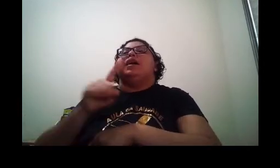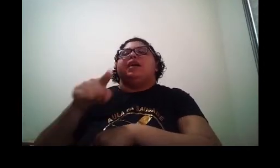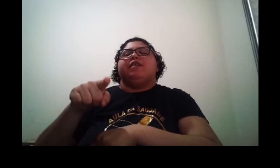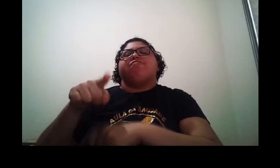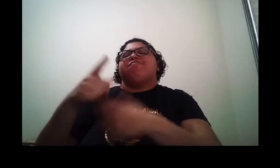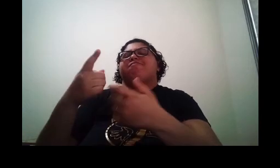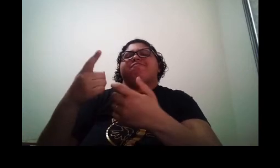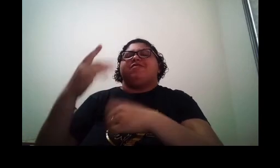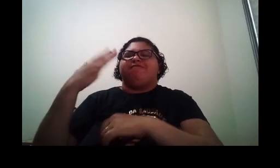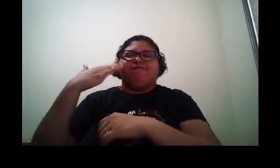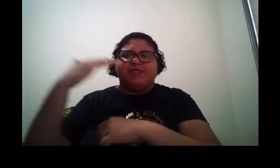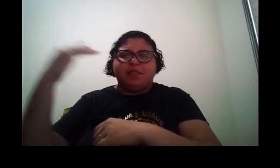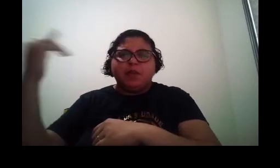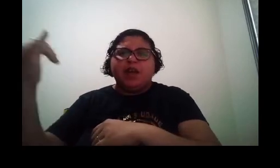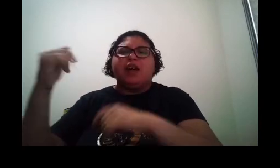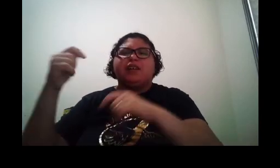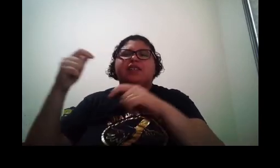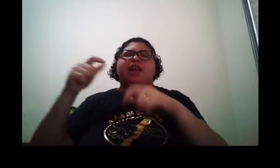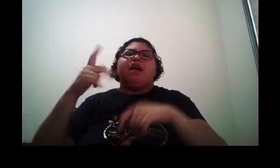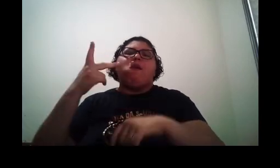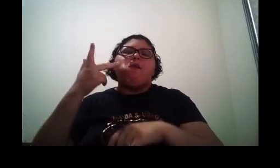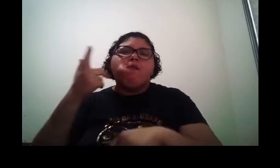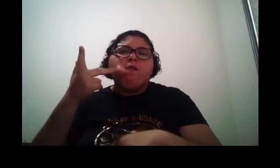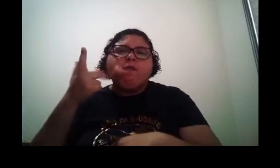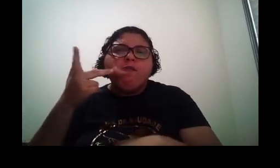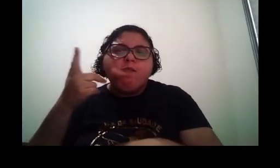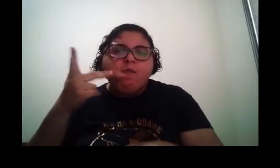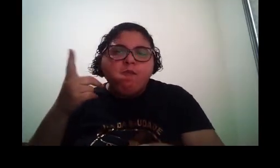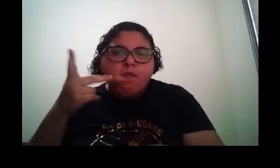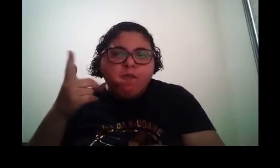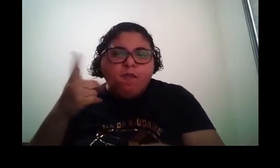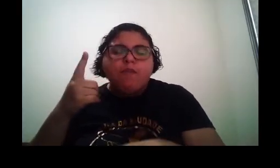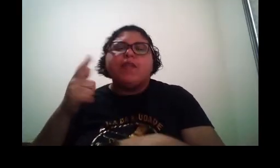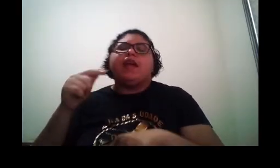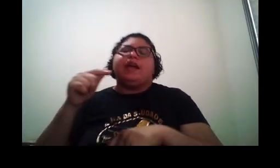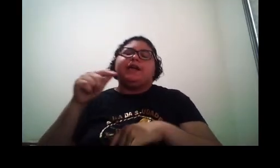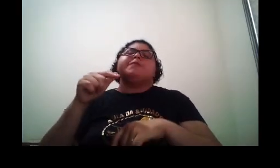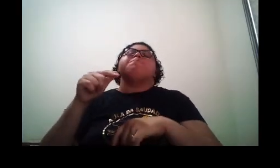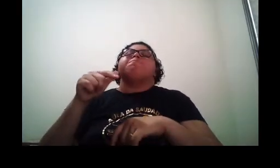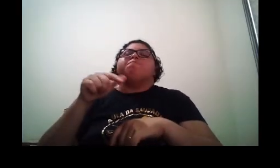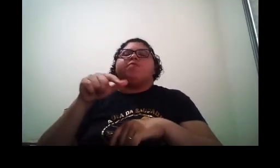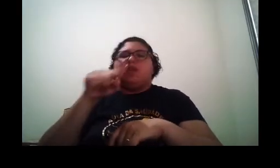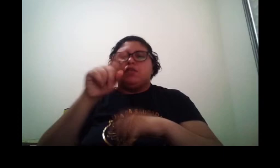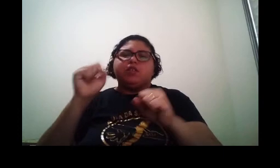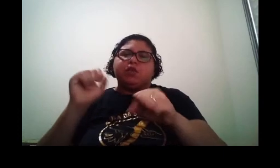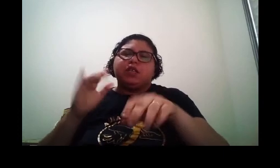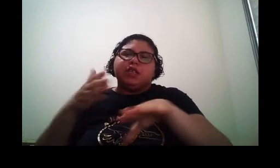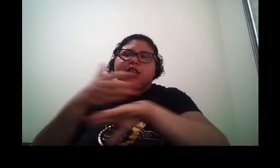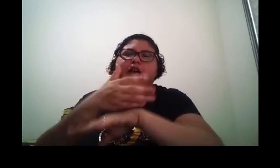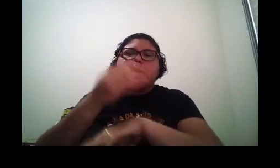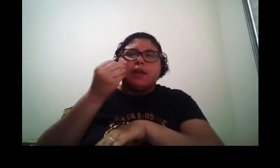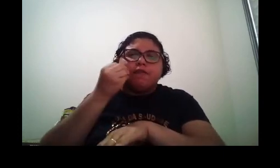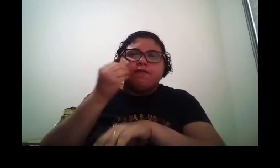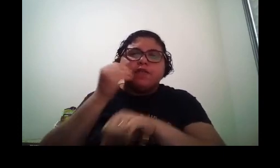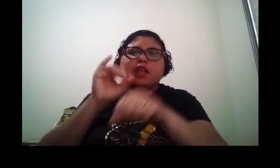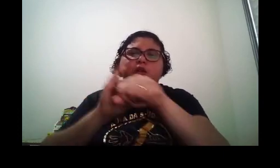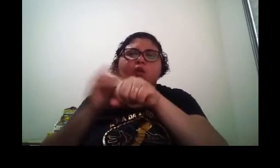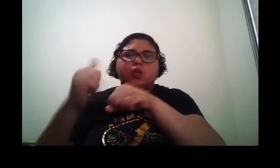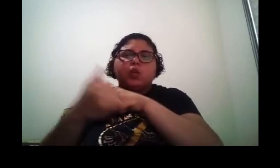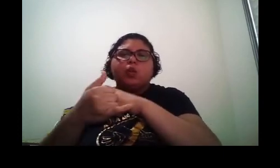né, lá do Ceará. E vocês podem até entrar para ver no YouTube relatos dela sobre a experiência dela como